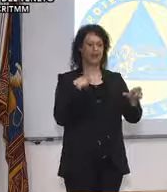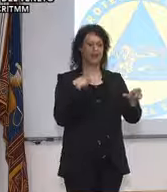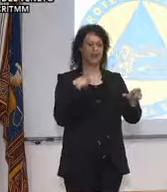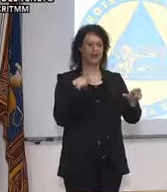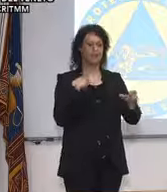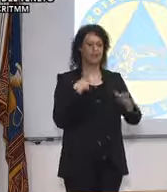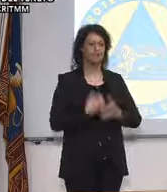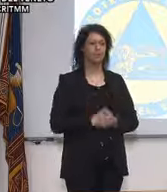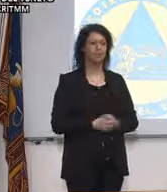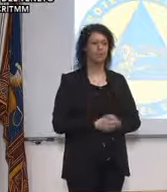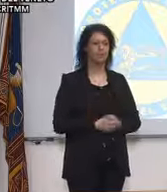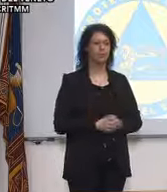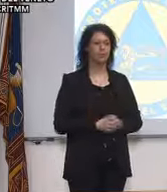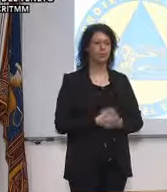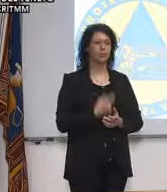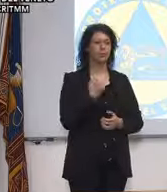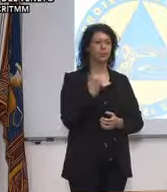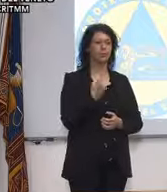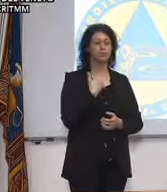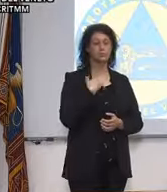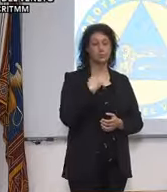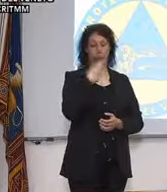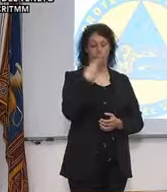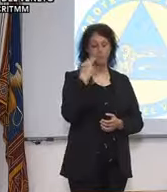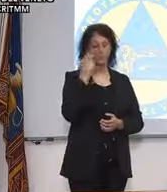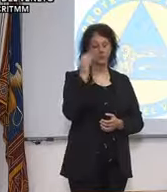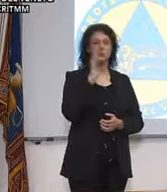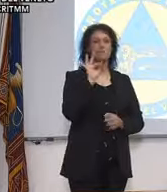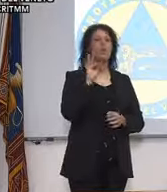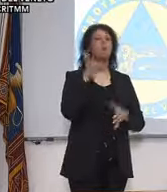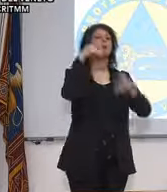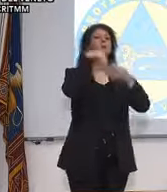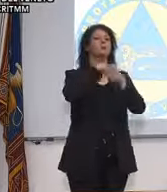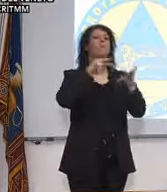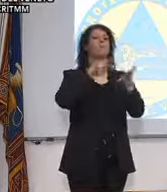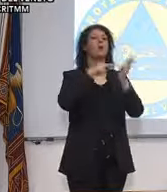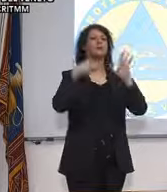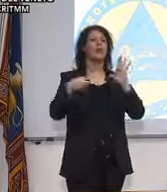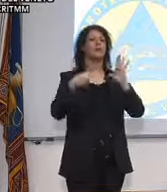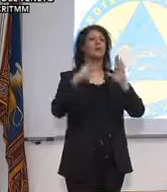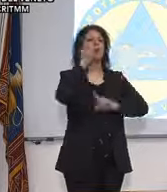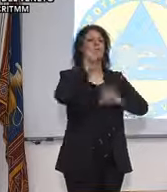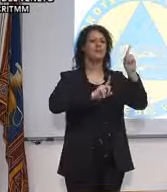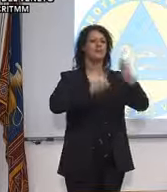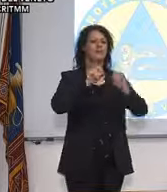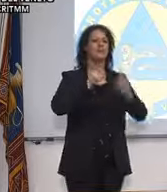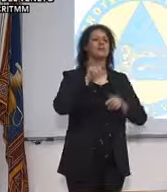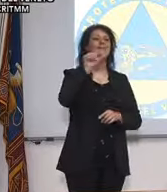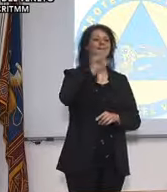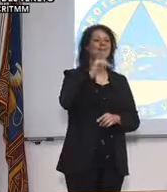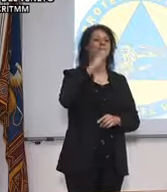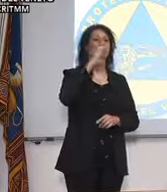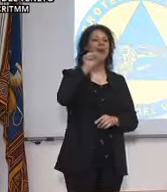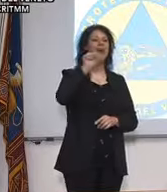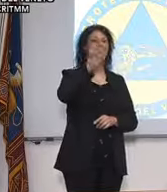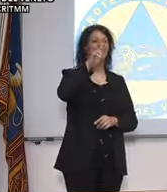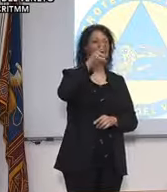è il, adesso non ricordo il nome, ma insomma il Politecnico di Milano, Stefano Caserini, ma poi